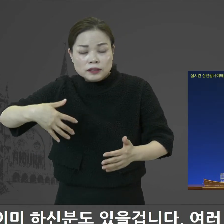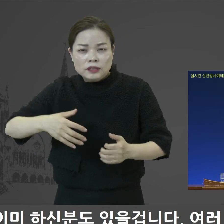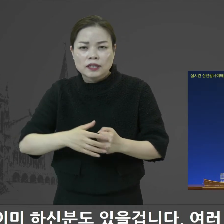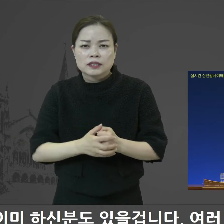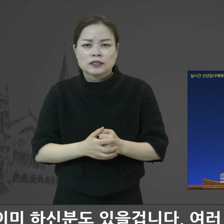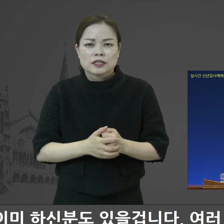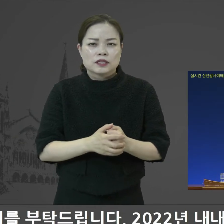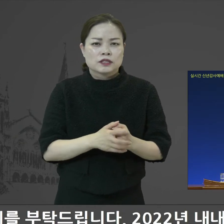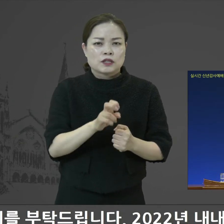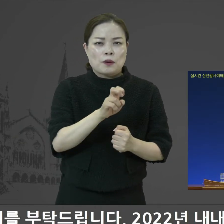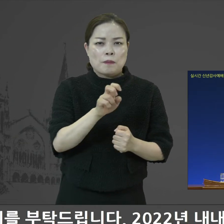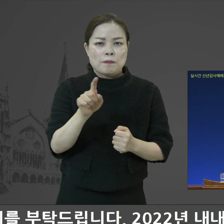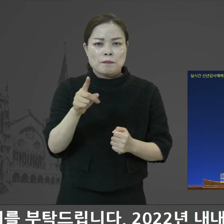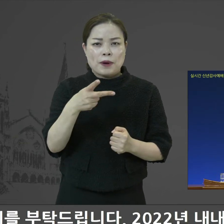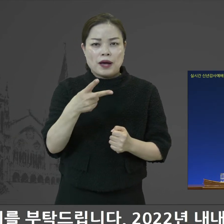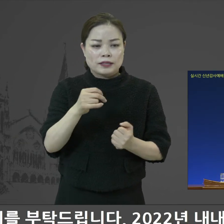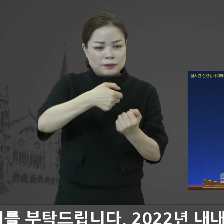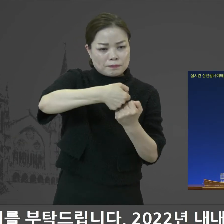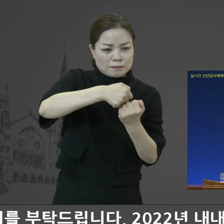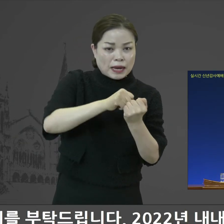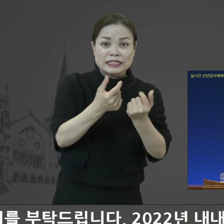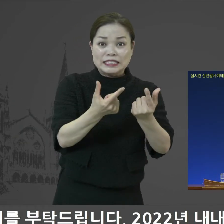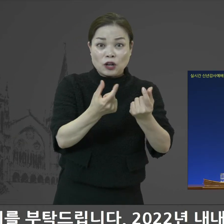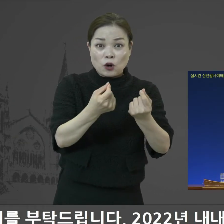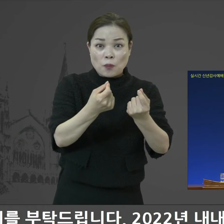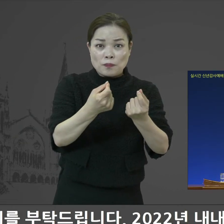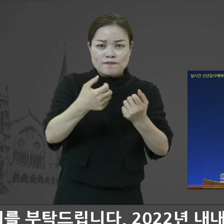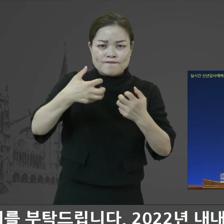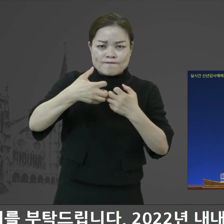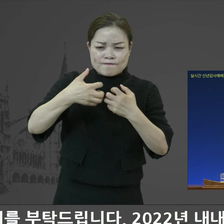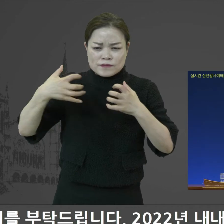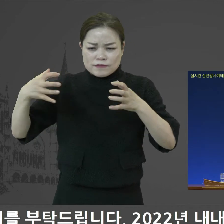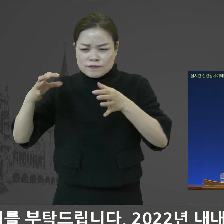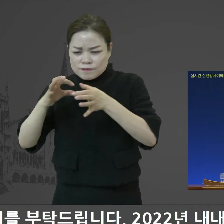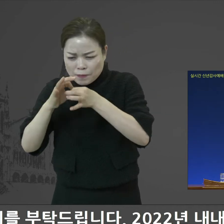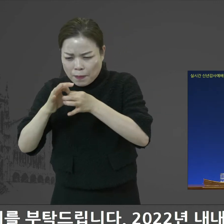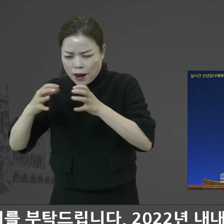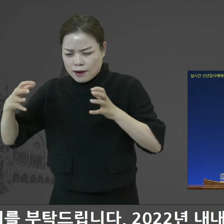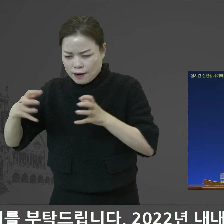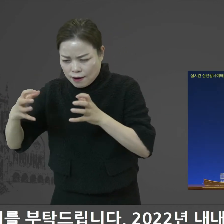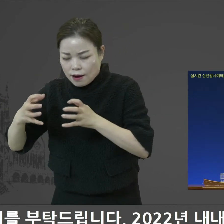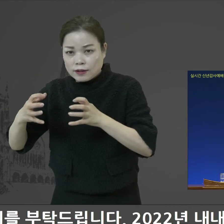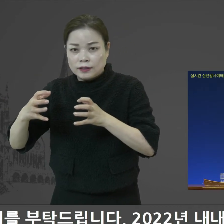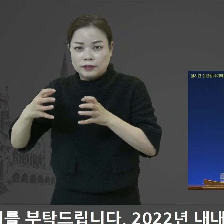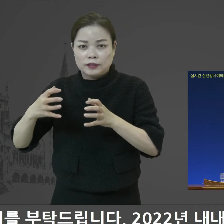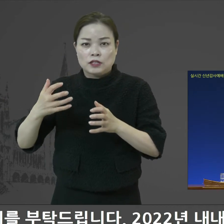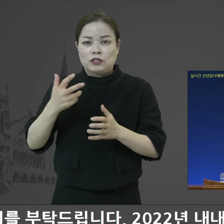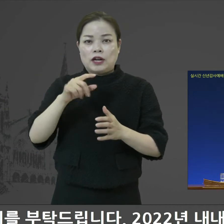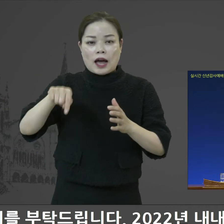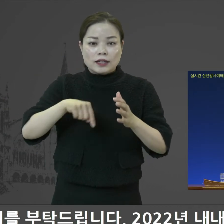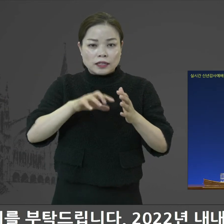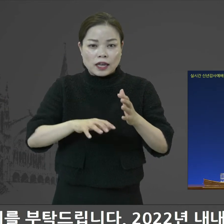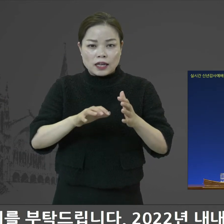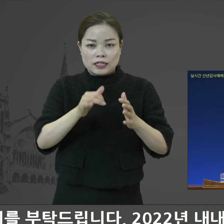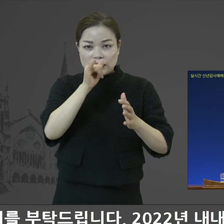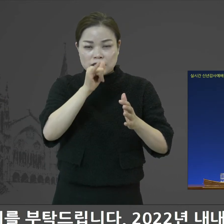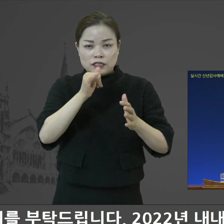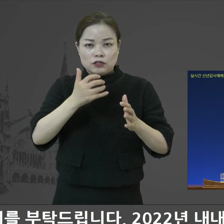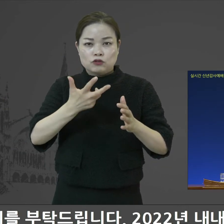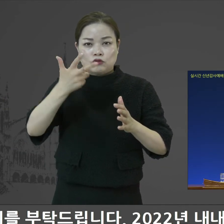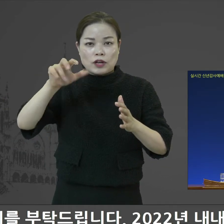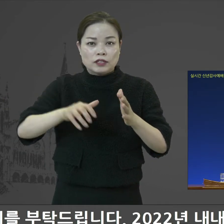오늘 마디가 되는 성도 되겠다라는 결단이 여러분에게 임할 수 있기를 주 안에서 소망하며